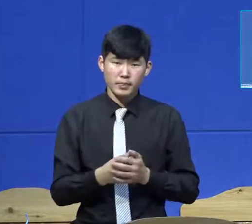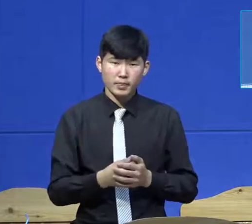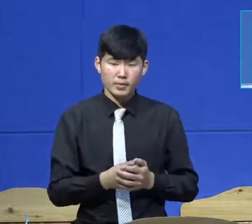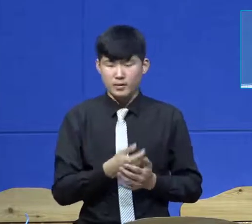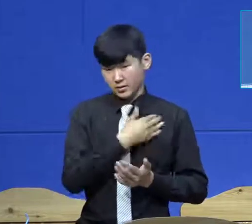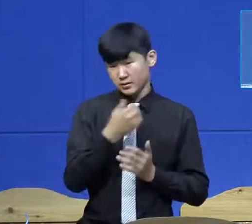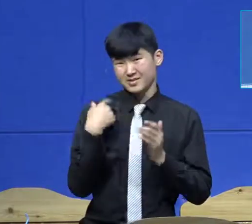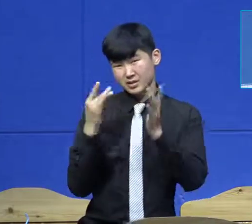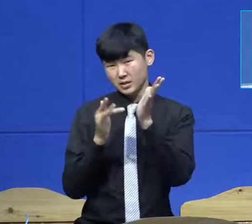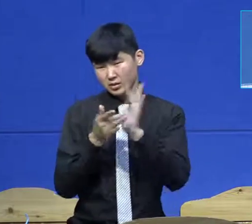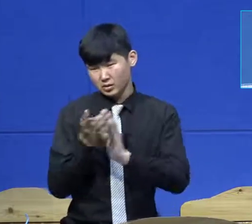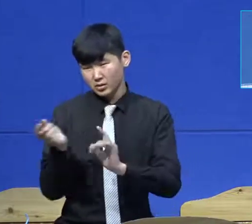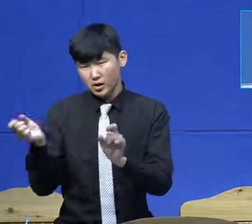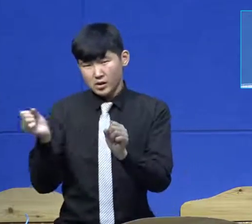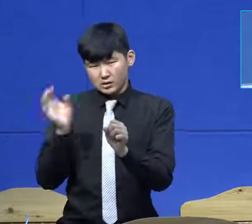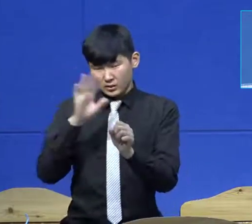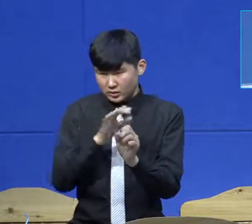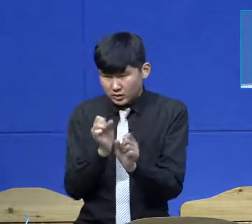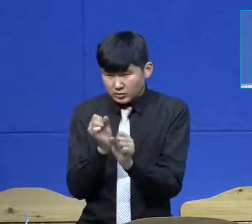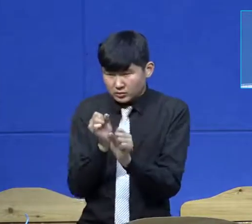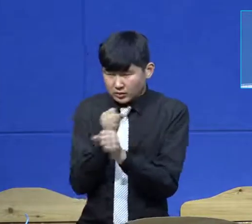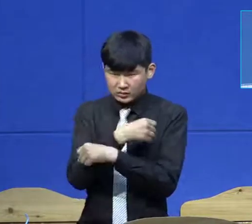цаазаар авах ялыг оноож